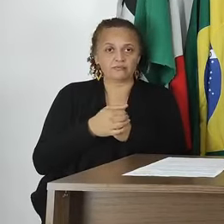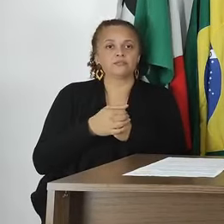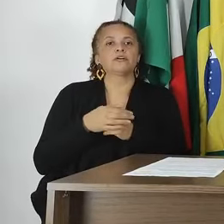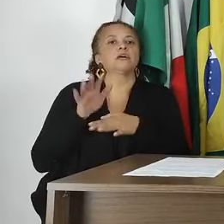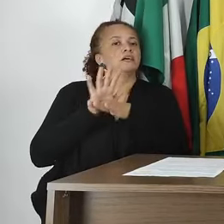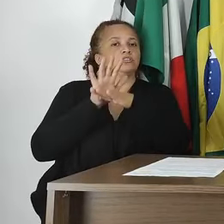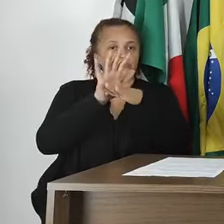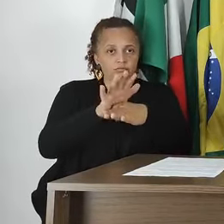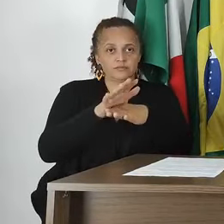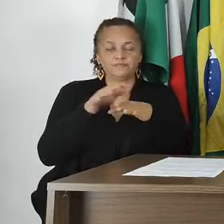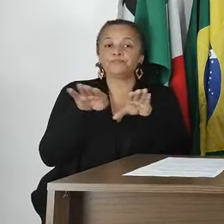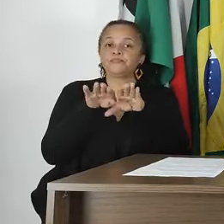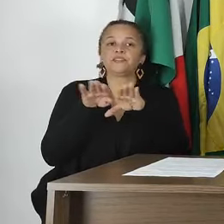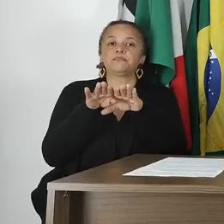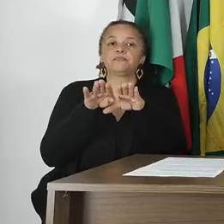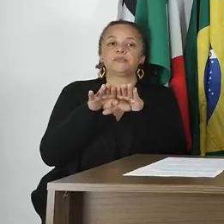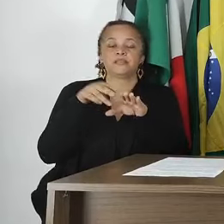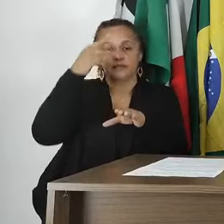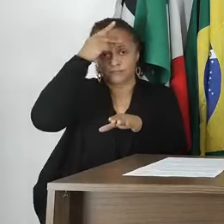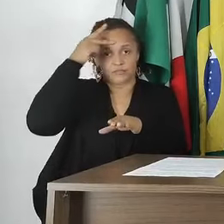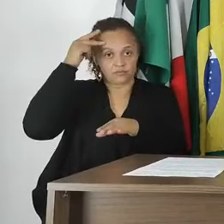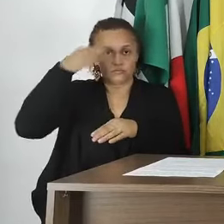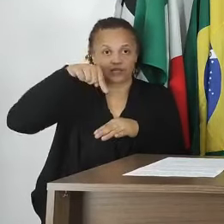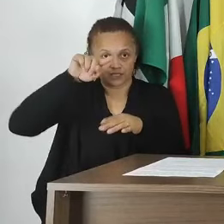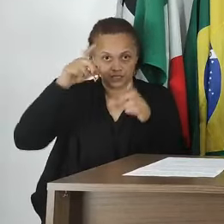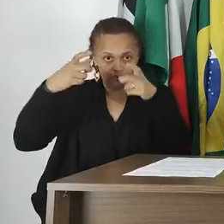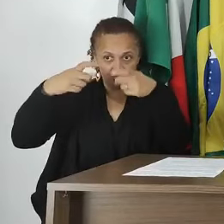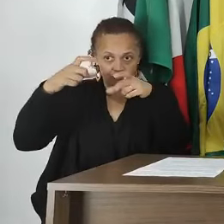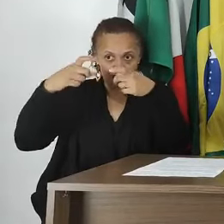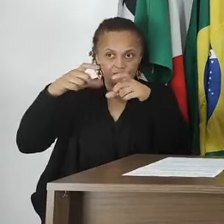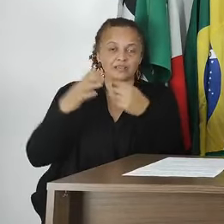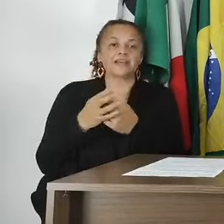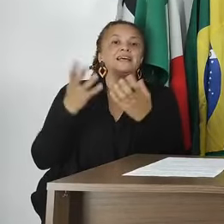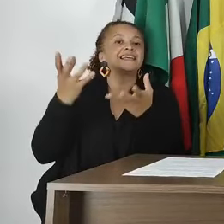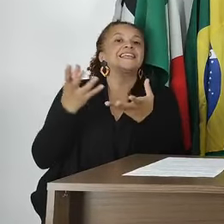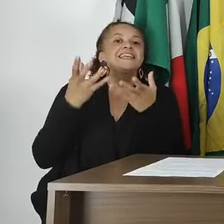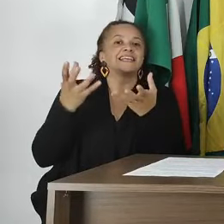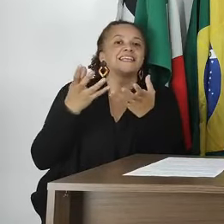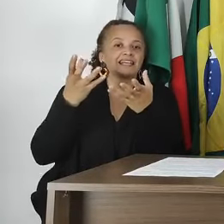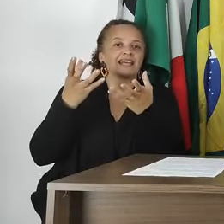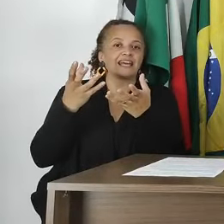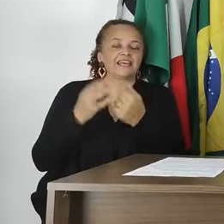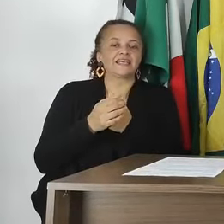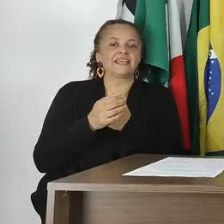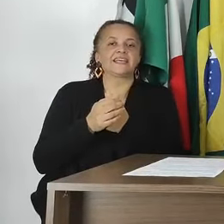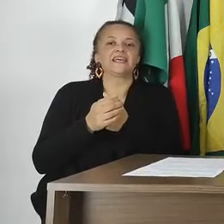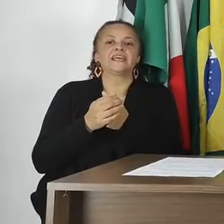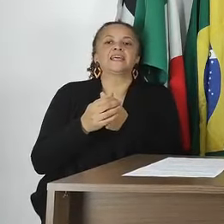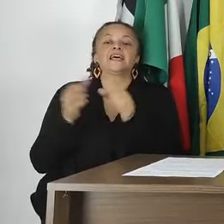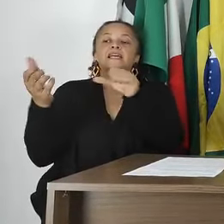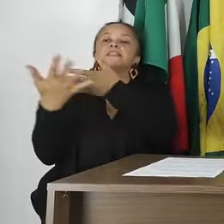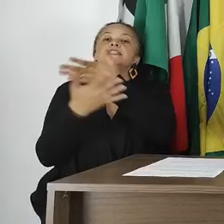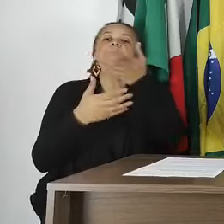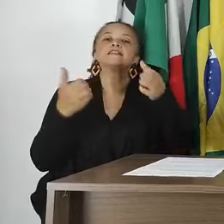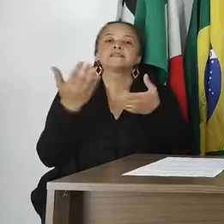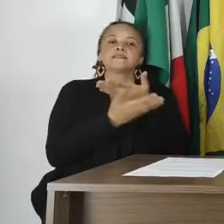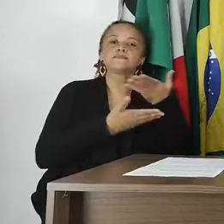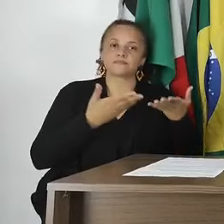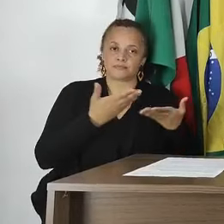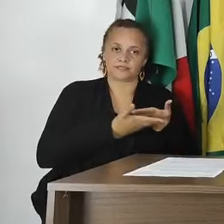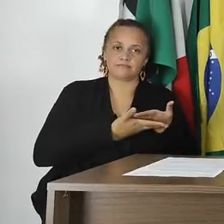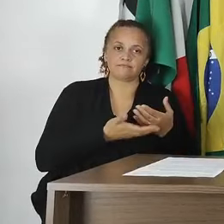a internação de pessoas que realmente, de forma voluntária, querem se recuperar desses vícios. A